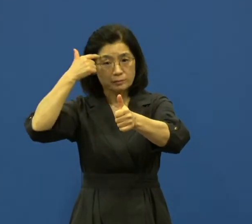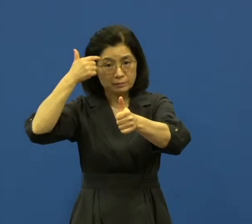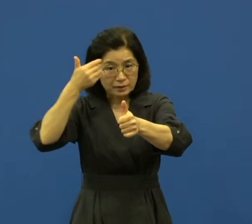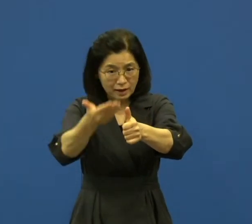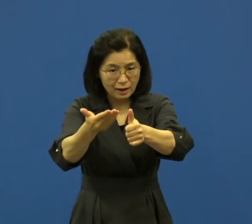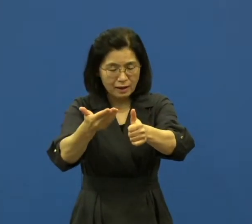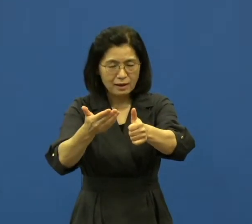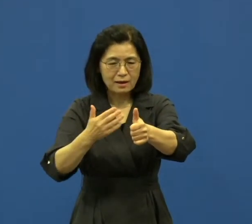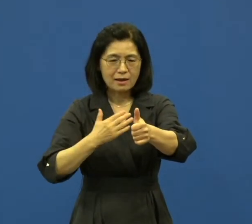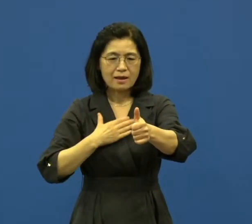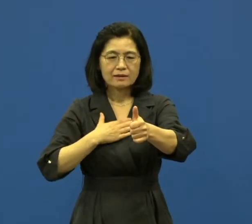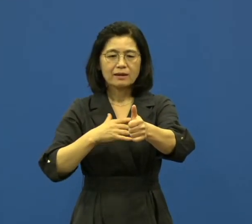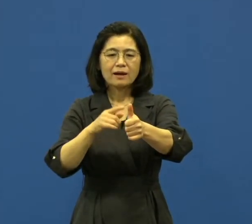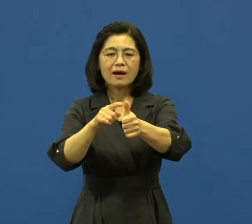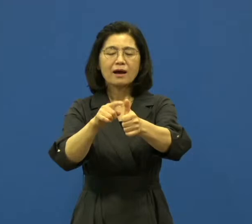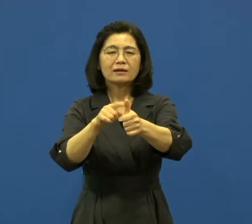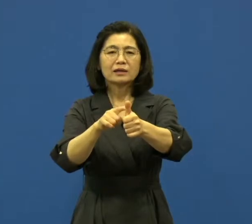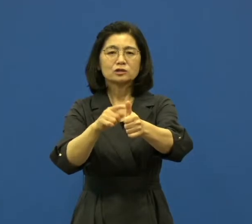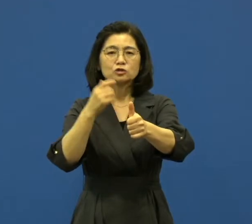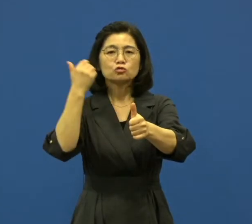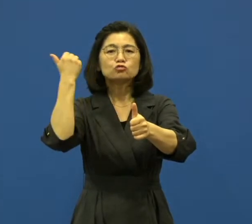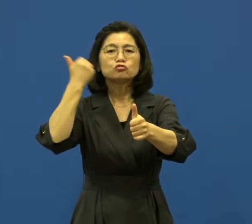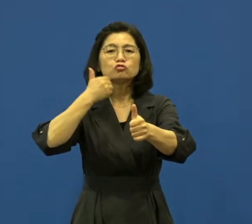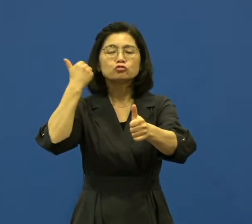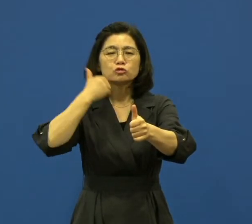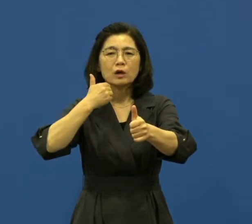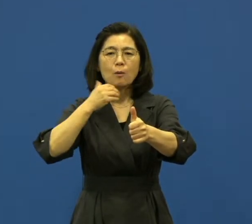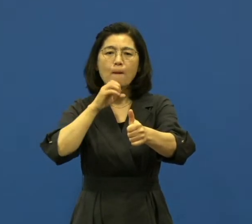내가 당신을 누구라고 바로 앞에 가서 말해야 합니까?